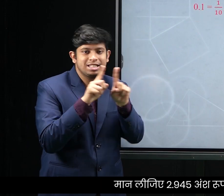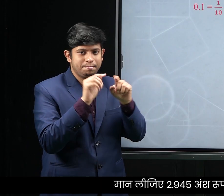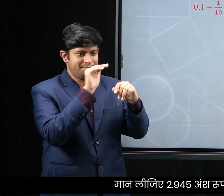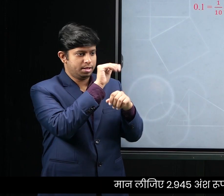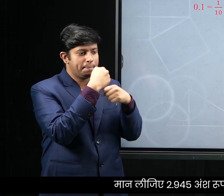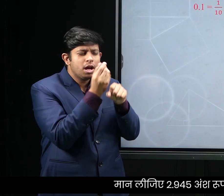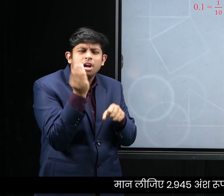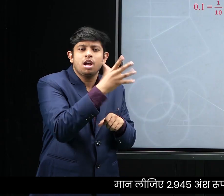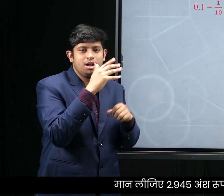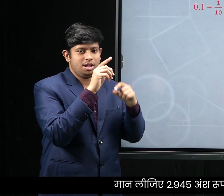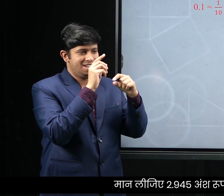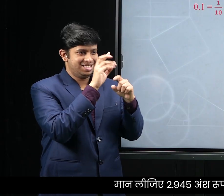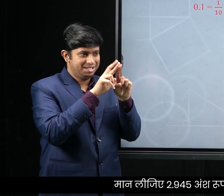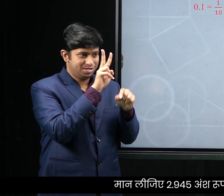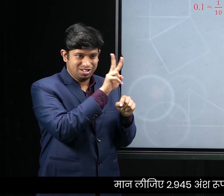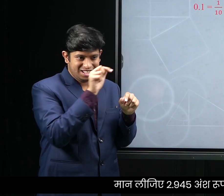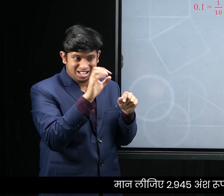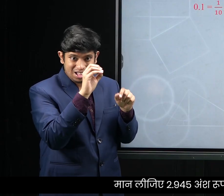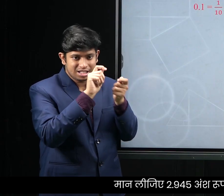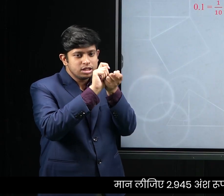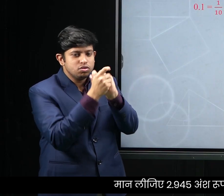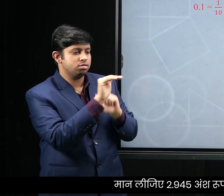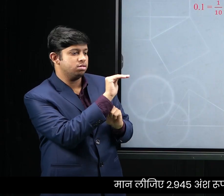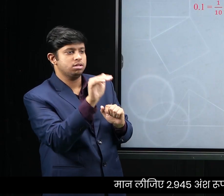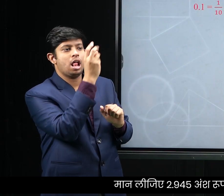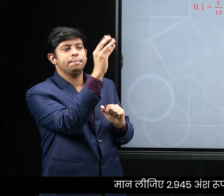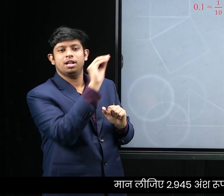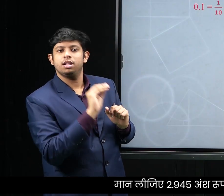2.945 अंश रूप में एक परिमेय संख्या के रूप में है।